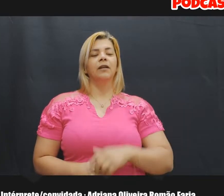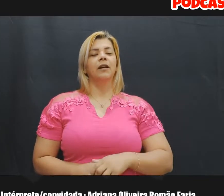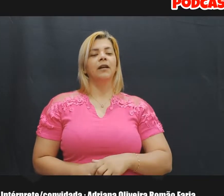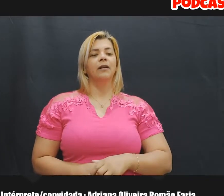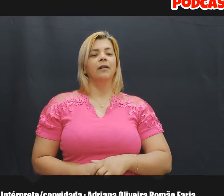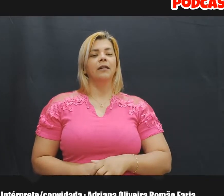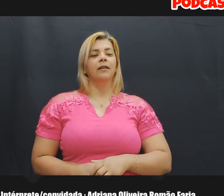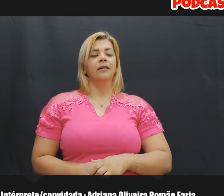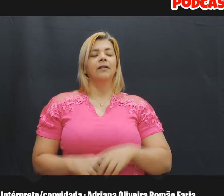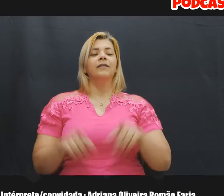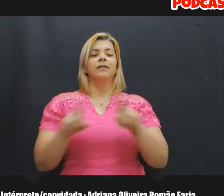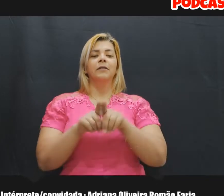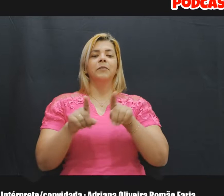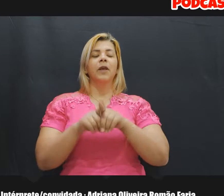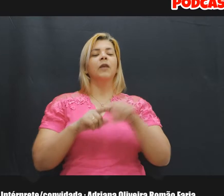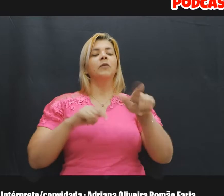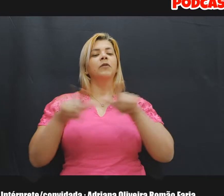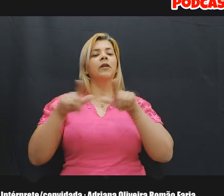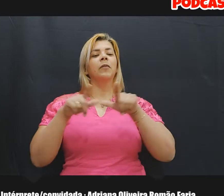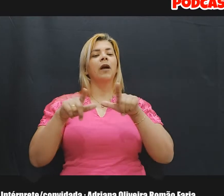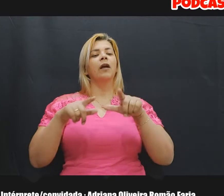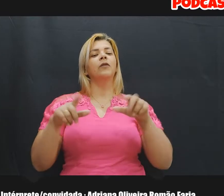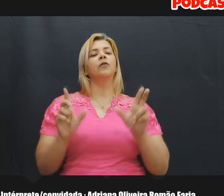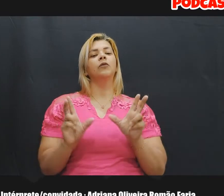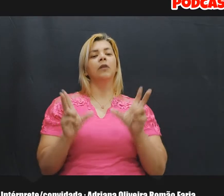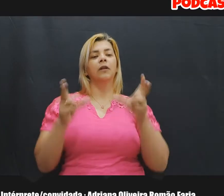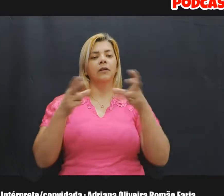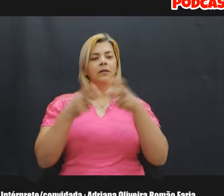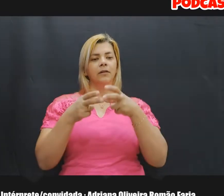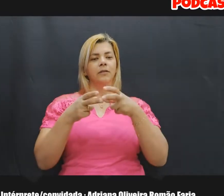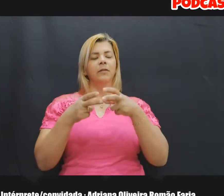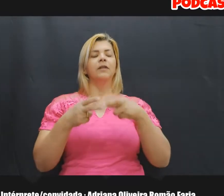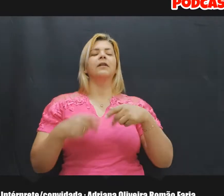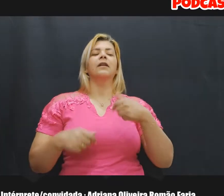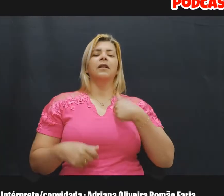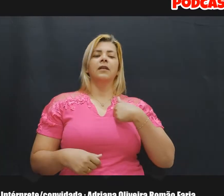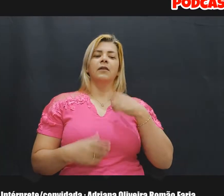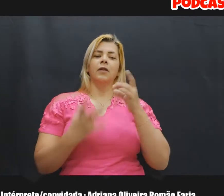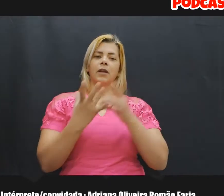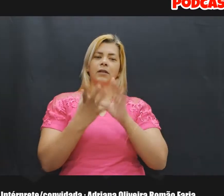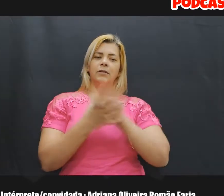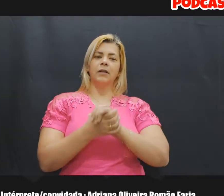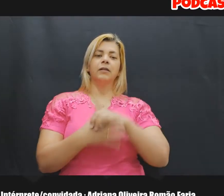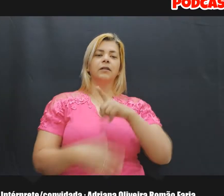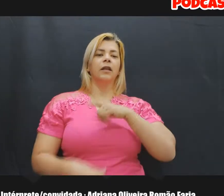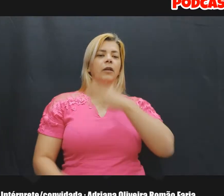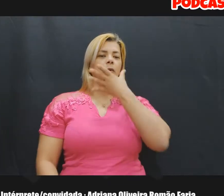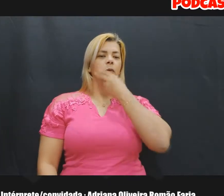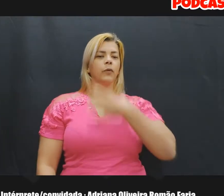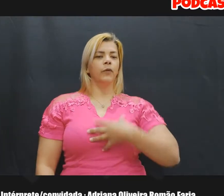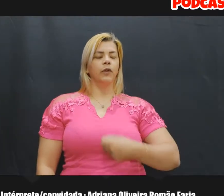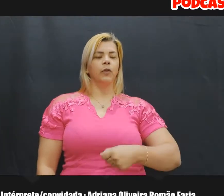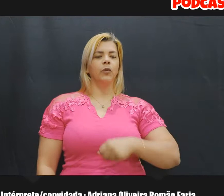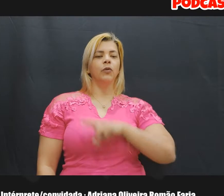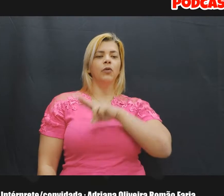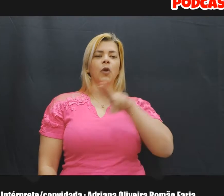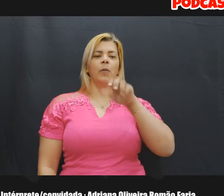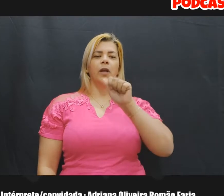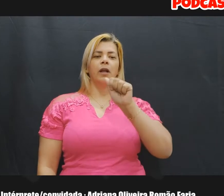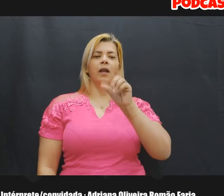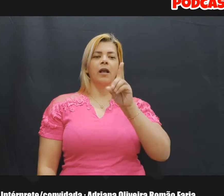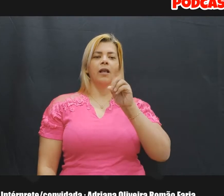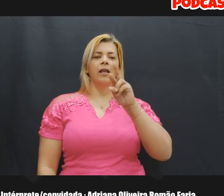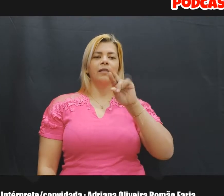Trabalhou também na Câmara do Município de Ourinhos. É casada, mãe de um filho. Eu estou falando da Adriana Oliveira